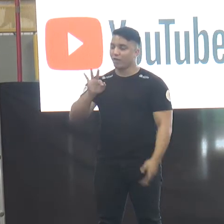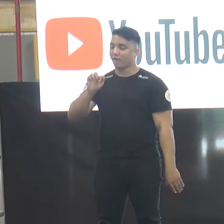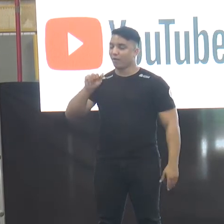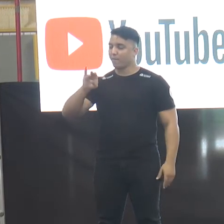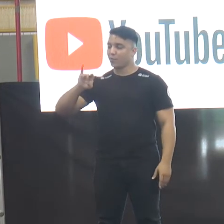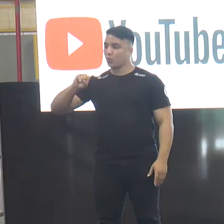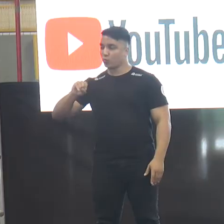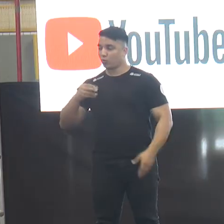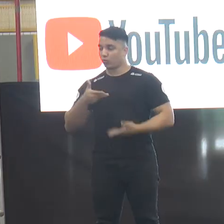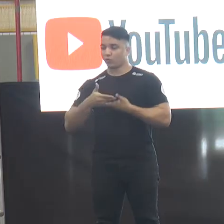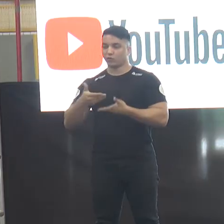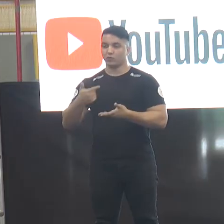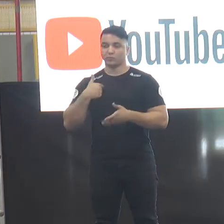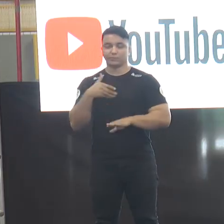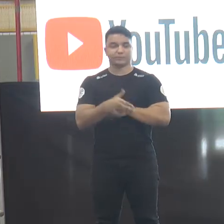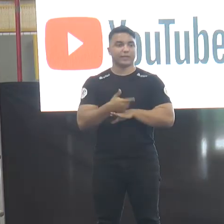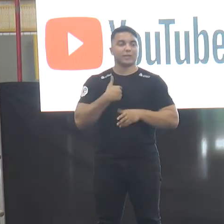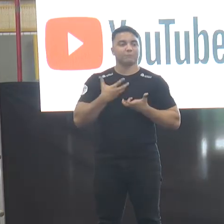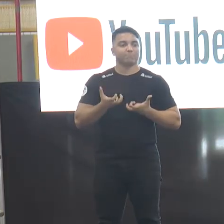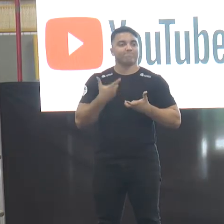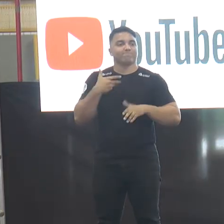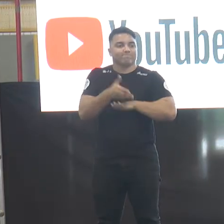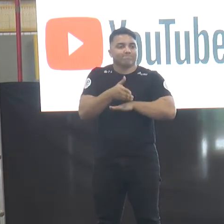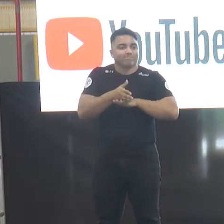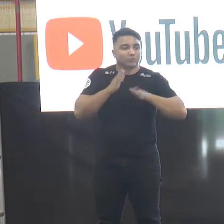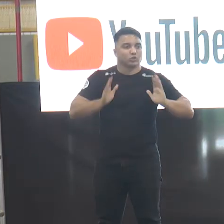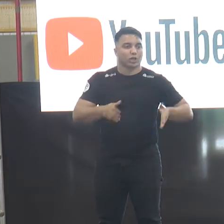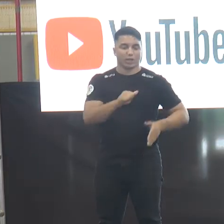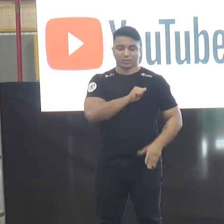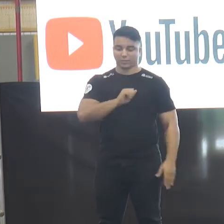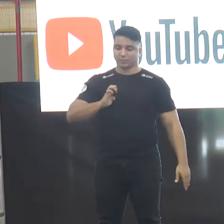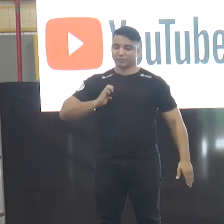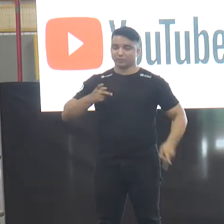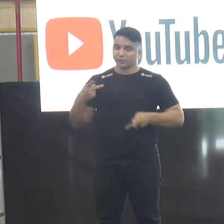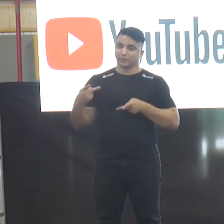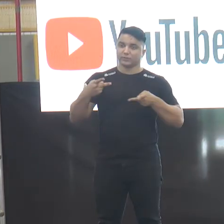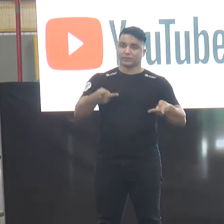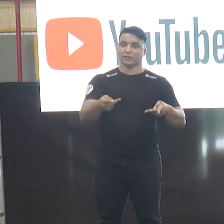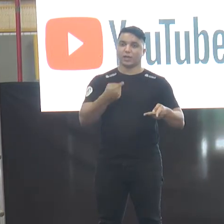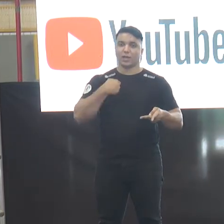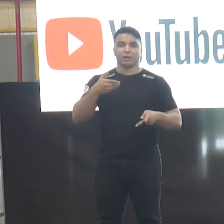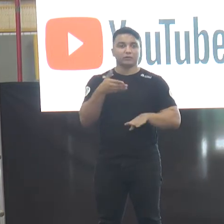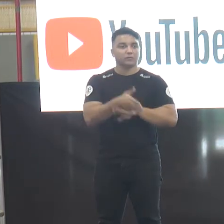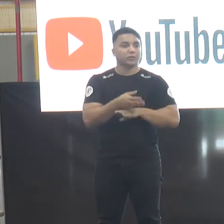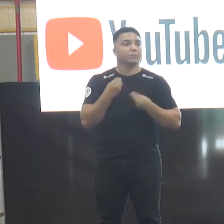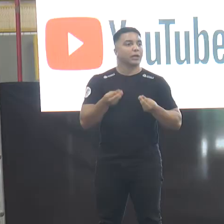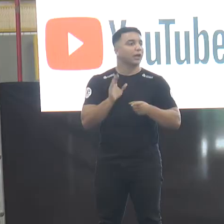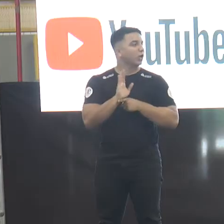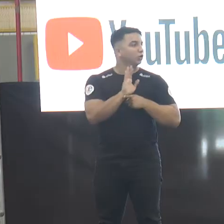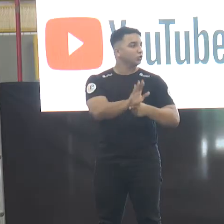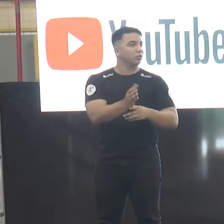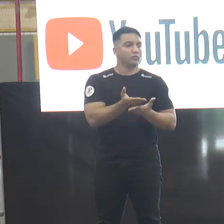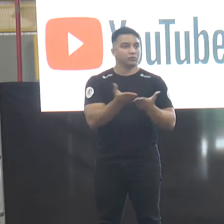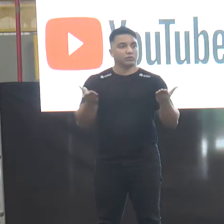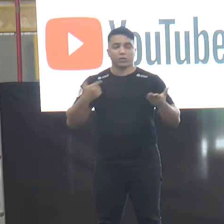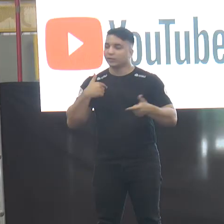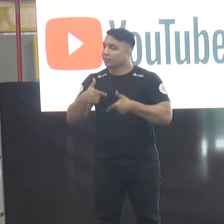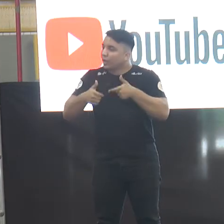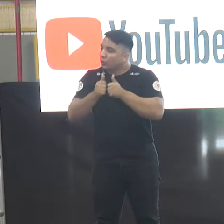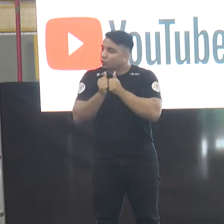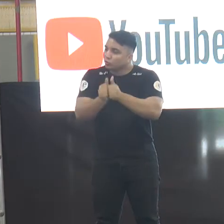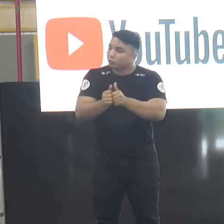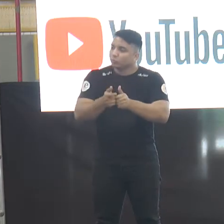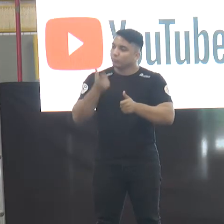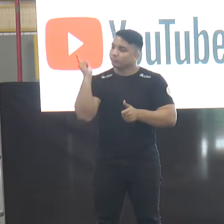fez há um tempo que eu queria vir, e eu acho que nada melhor do que estar aqui para ajudar vocês, para a gente trabalhar junto, para a gente